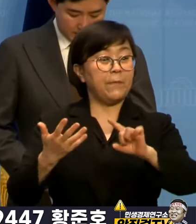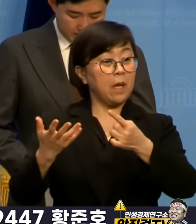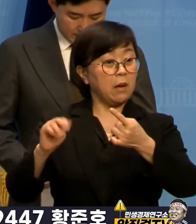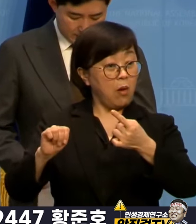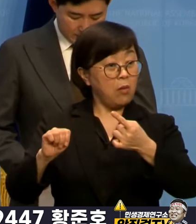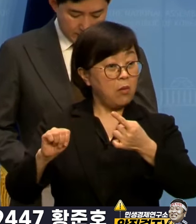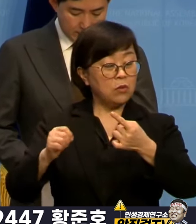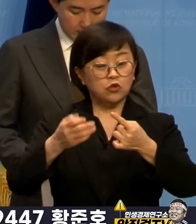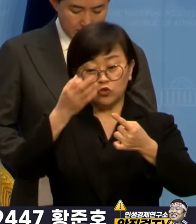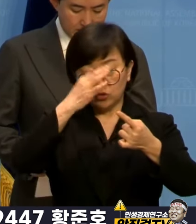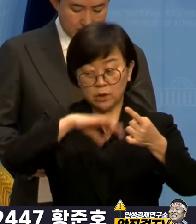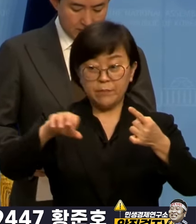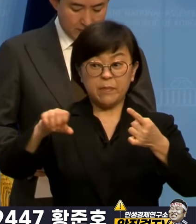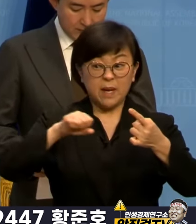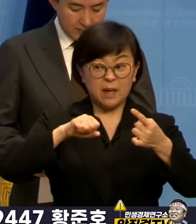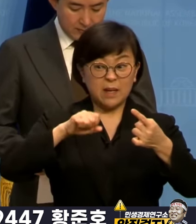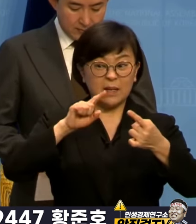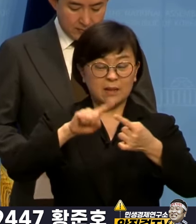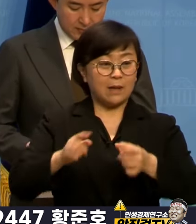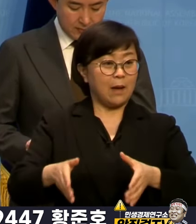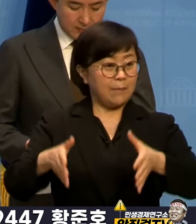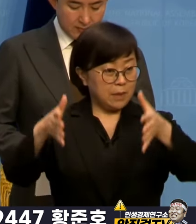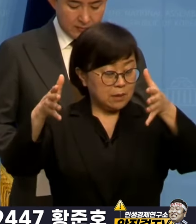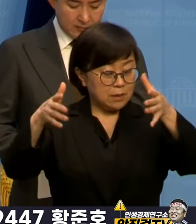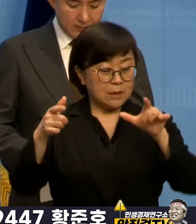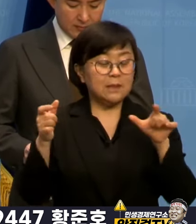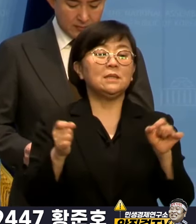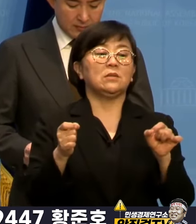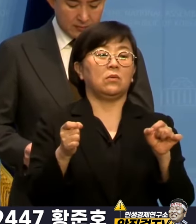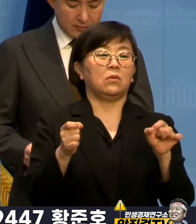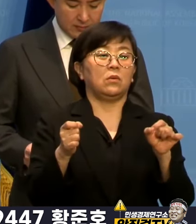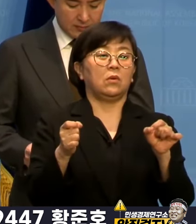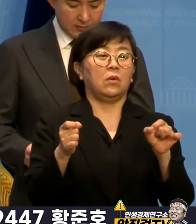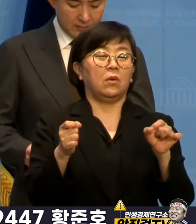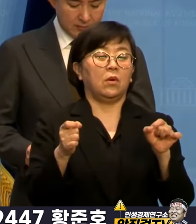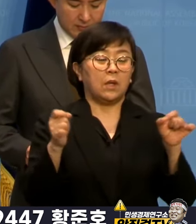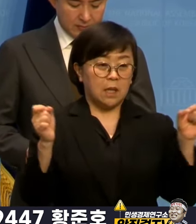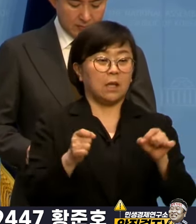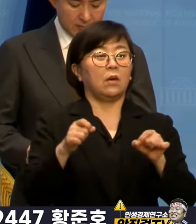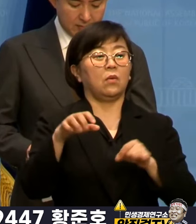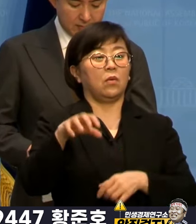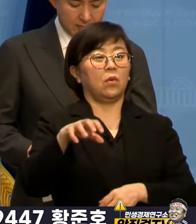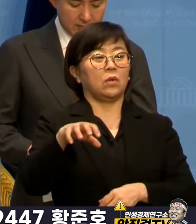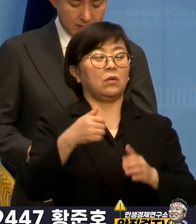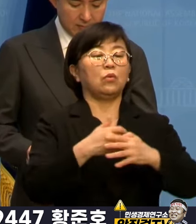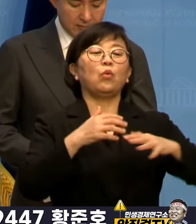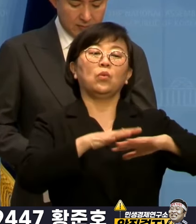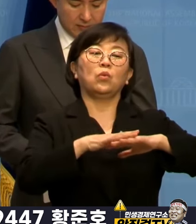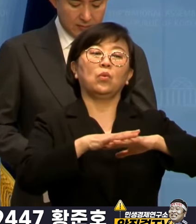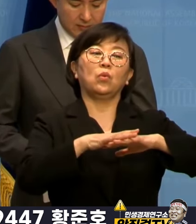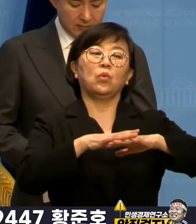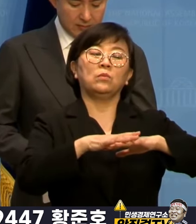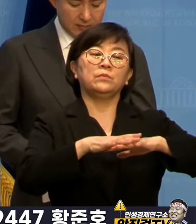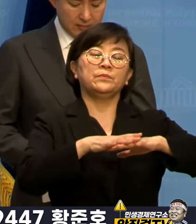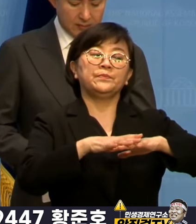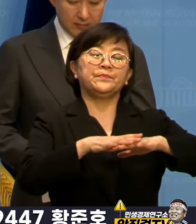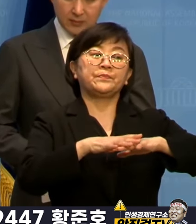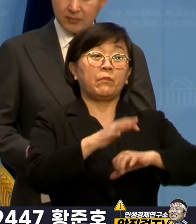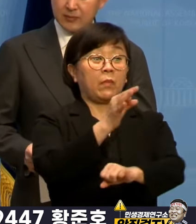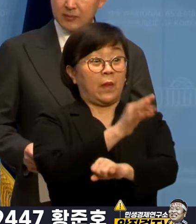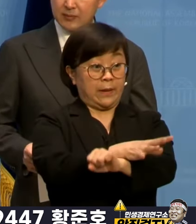100억대의 시세를 남긴 그 아파트 부근에 가까운 논이라고 합니다. 그